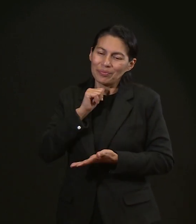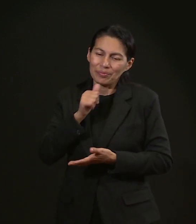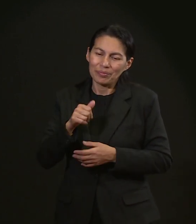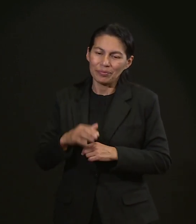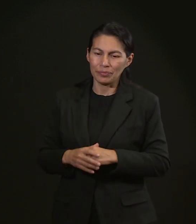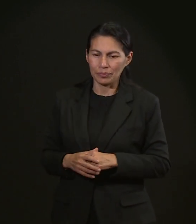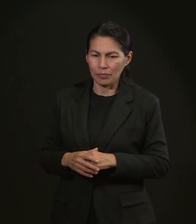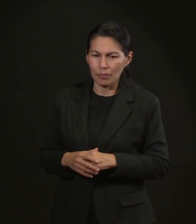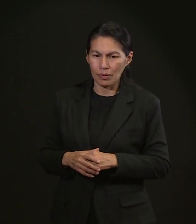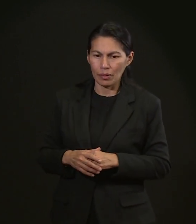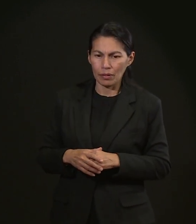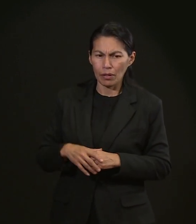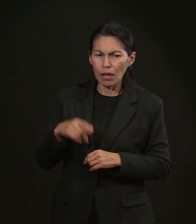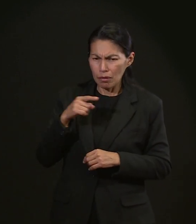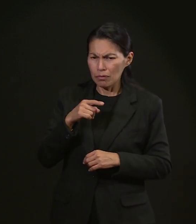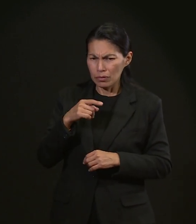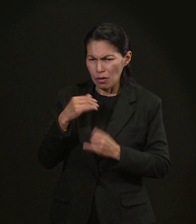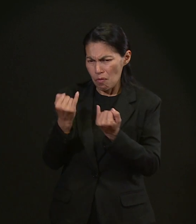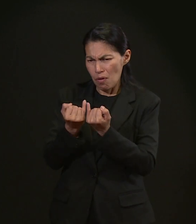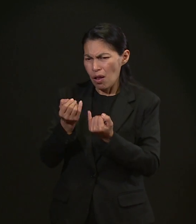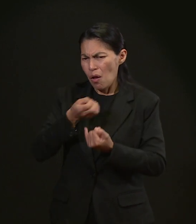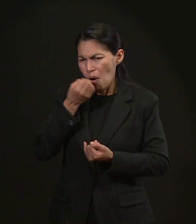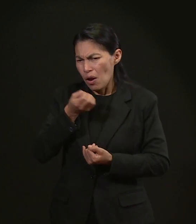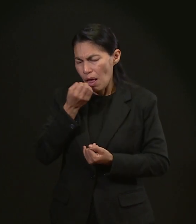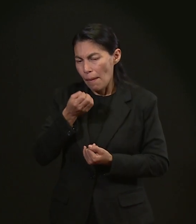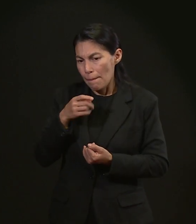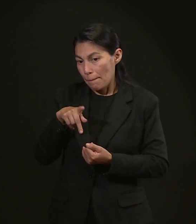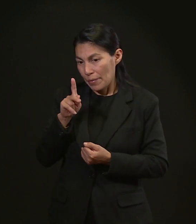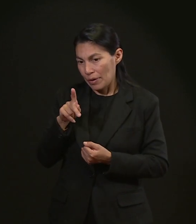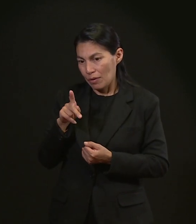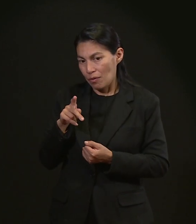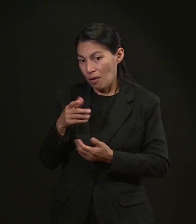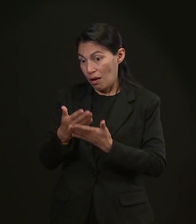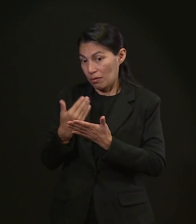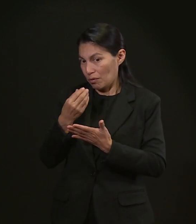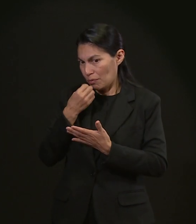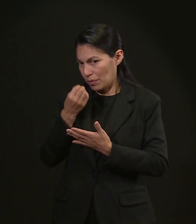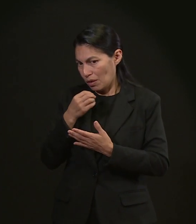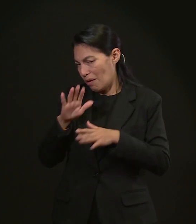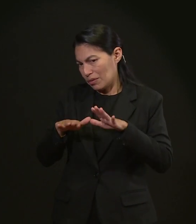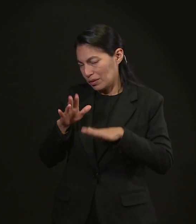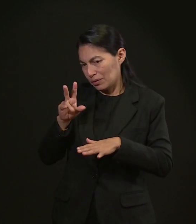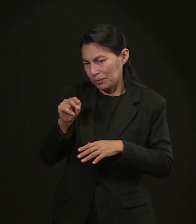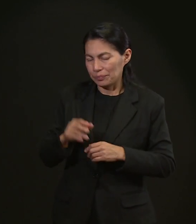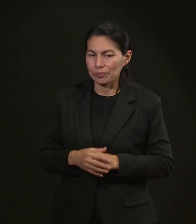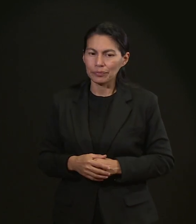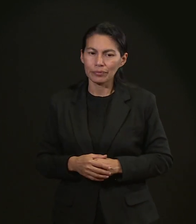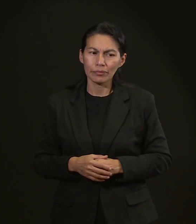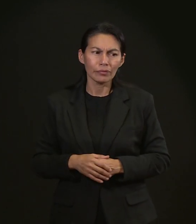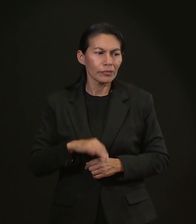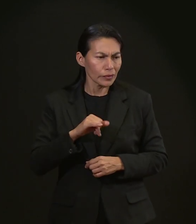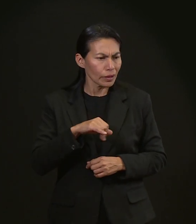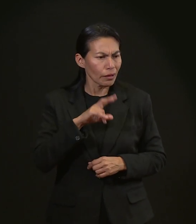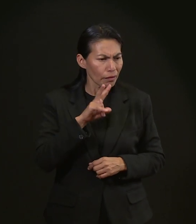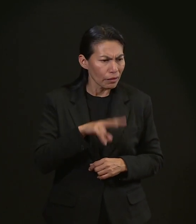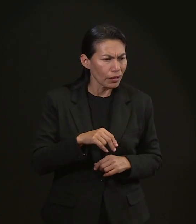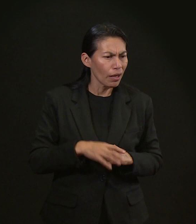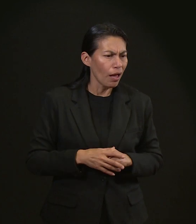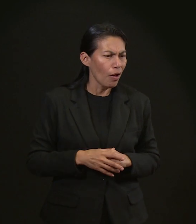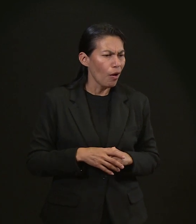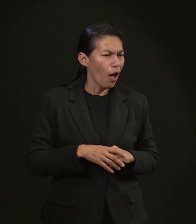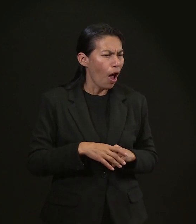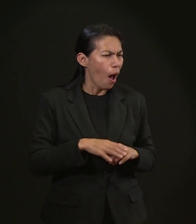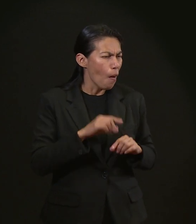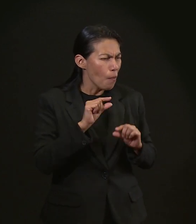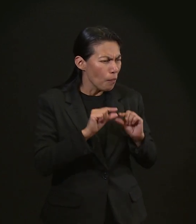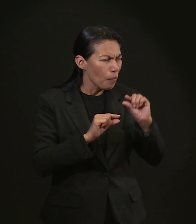en la iglesia católica pero también se ahora no claro sí de de tal manera es que poco a